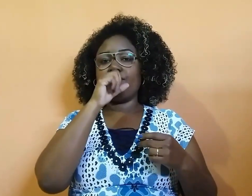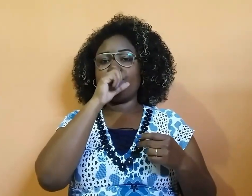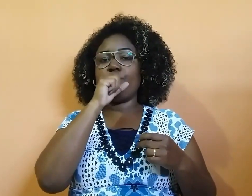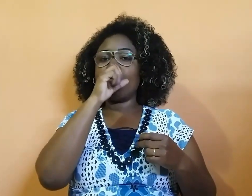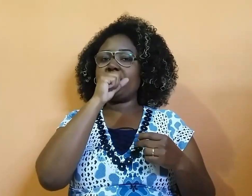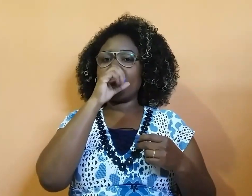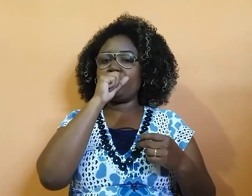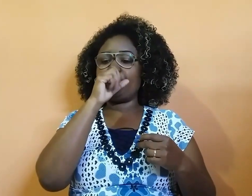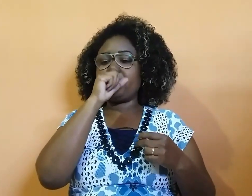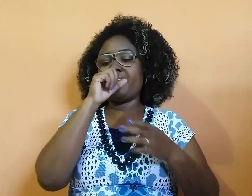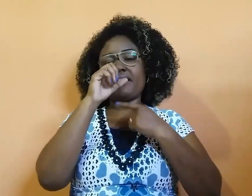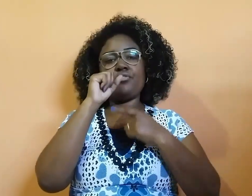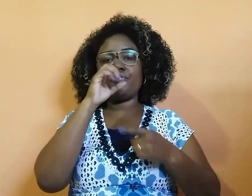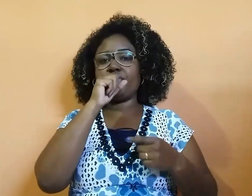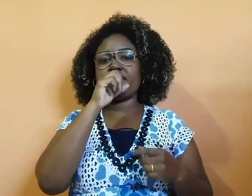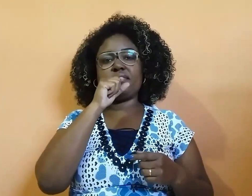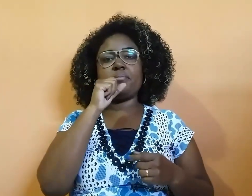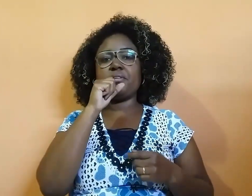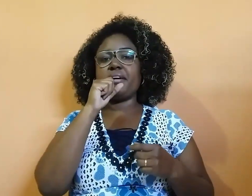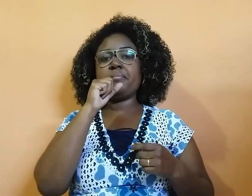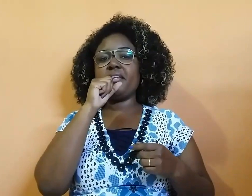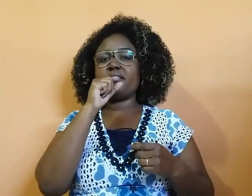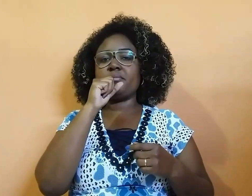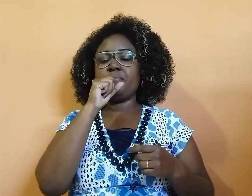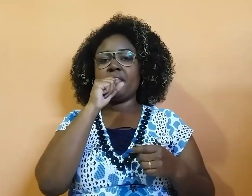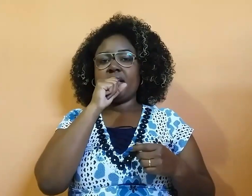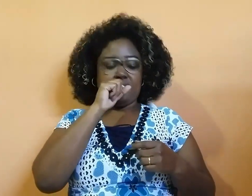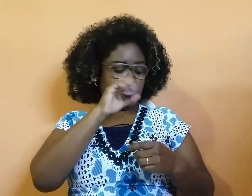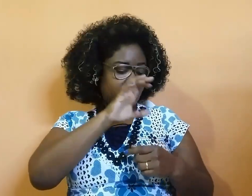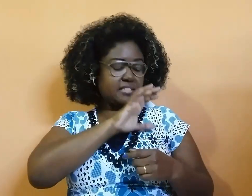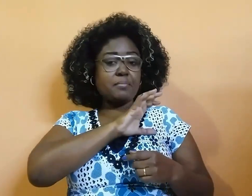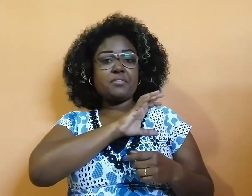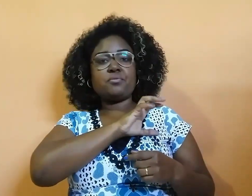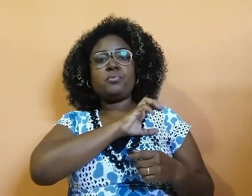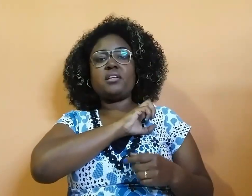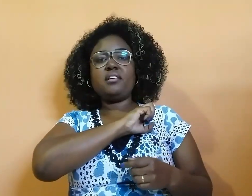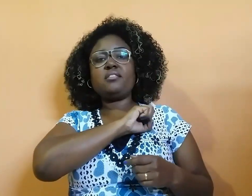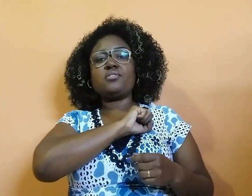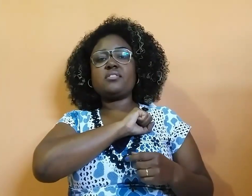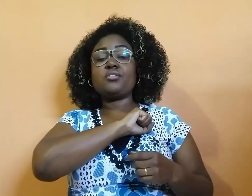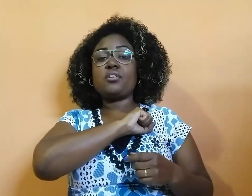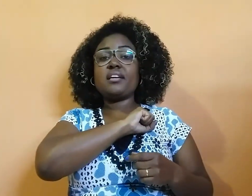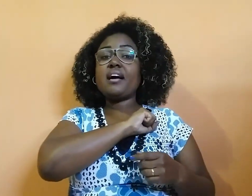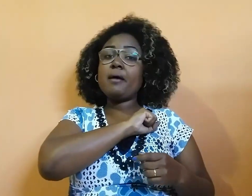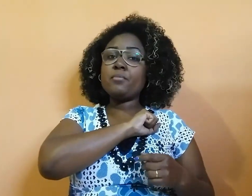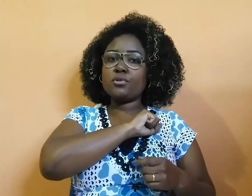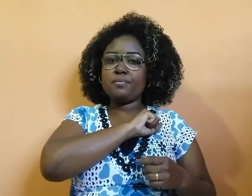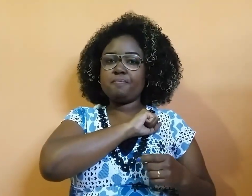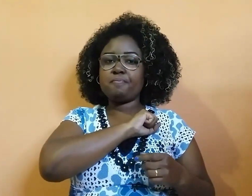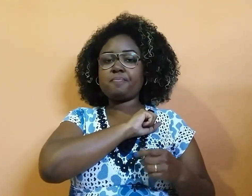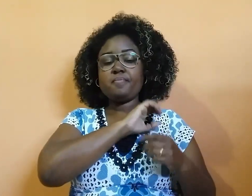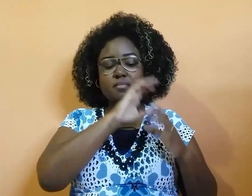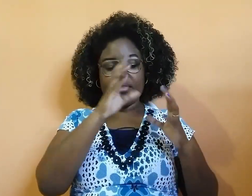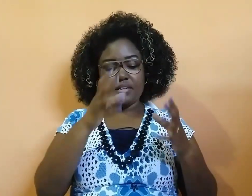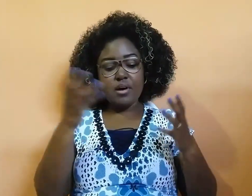o laranja mas a configuração da mão é a mesma que eu nem sei mais um pouquinho se torna amor então